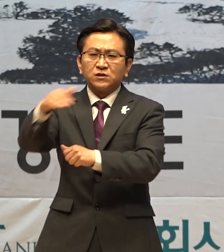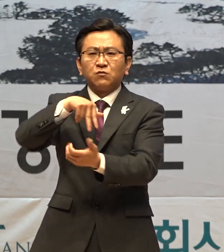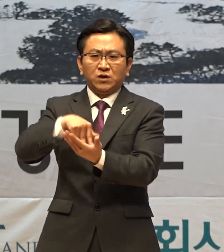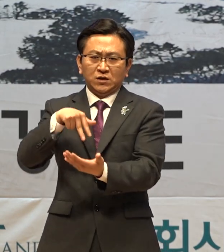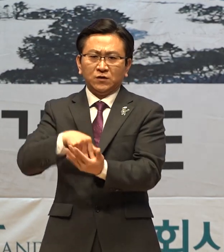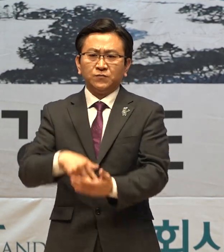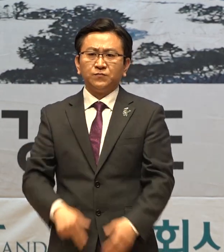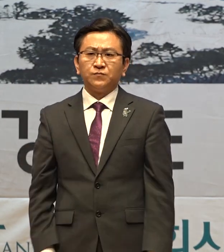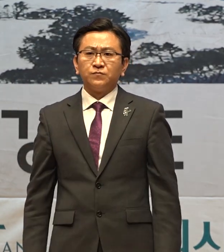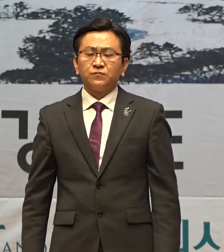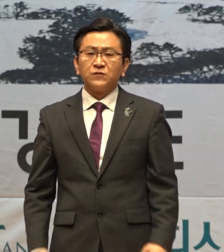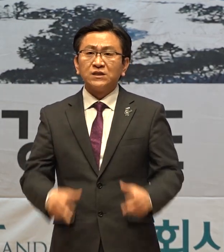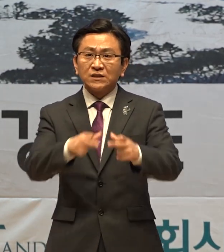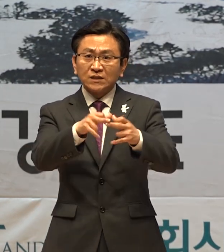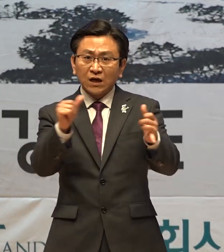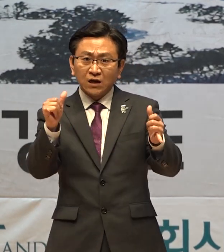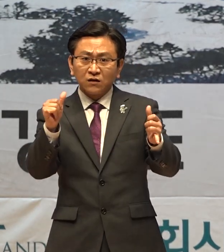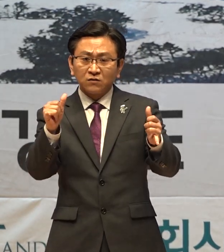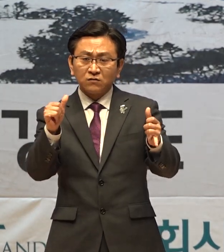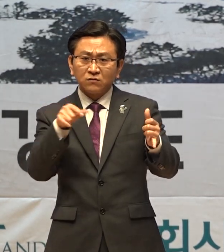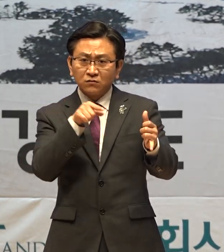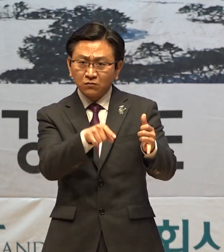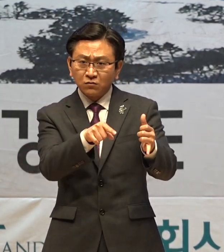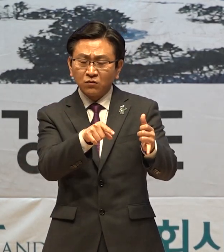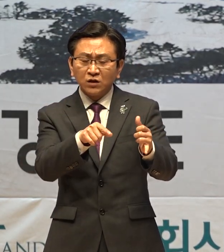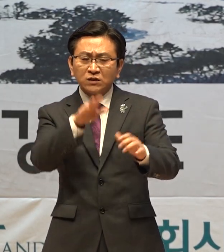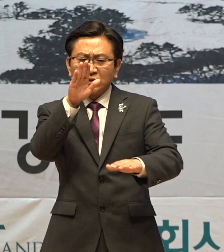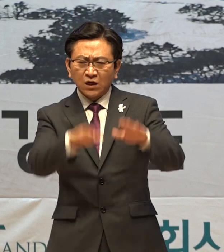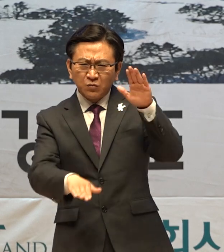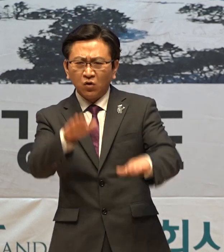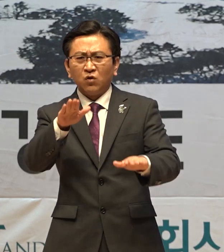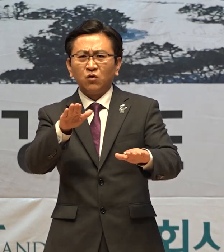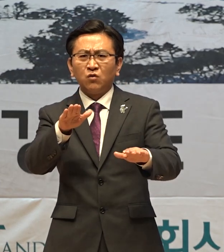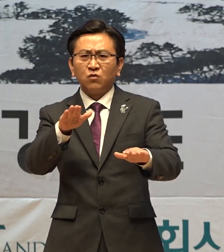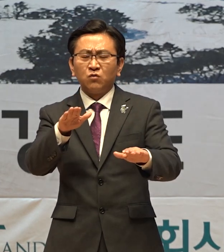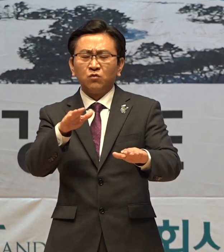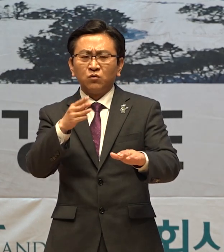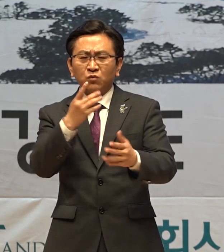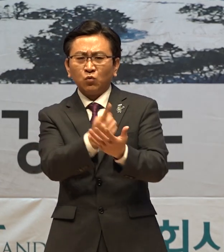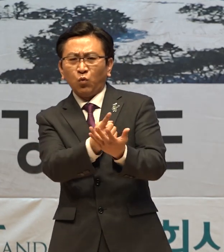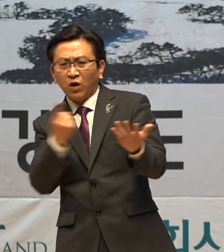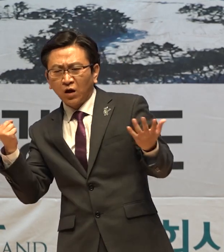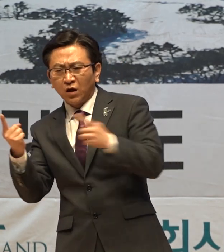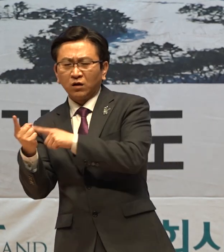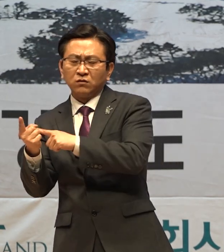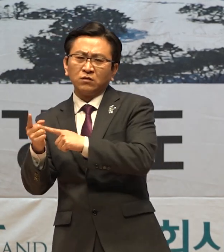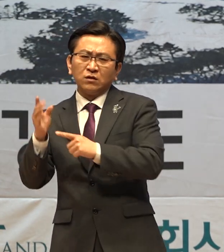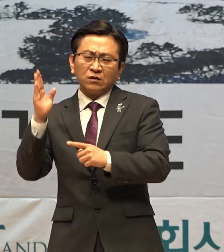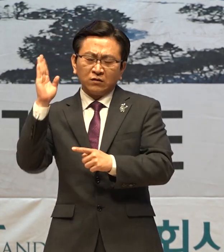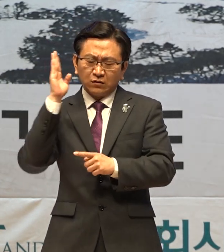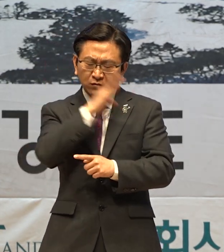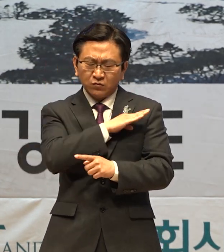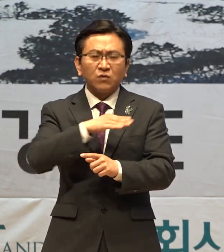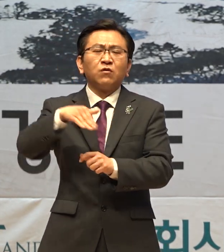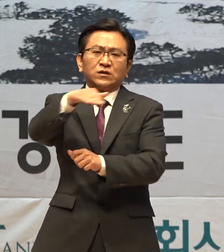상황입니다. 장애가 핑곤을 부르고 차별과 소외를 낳는 낡은